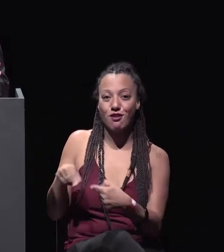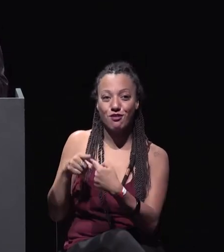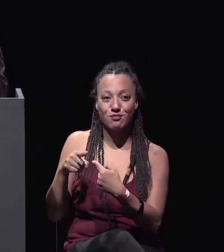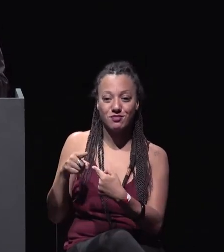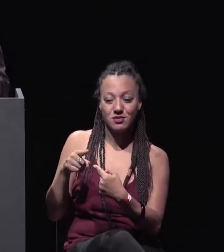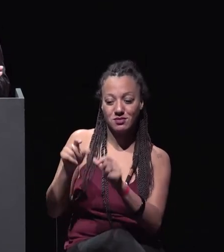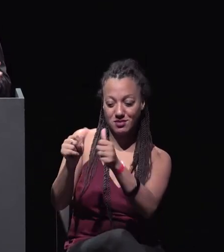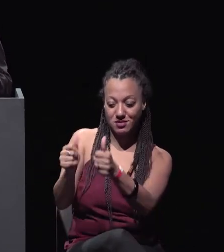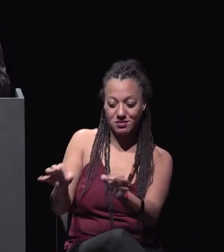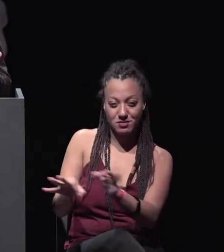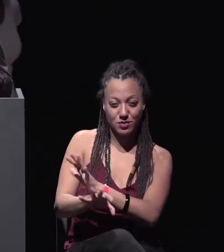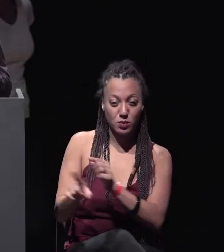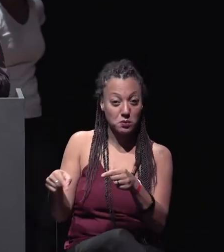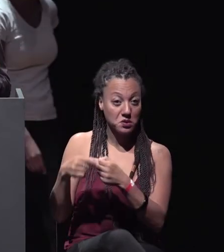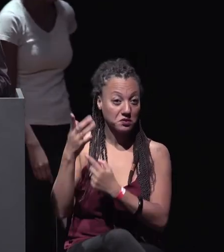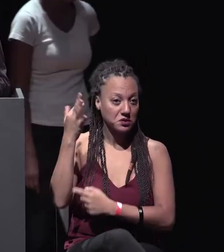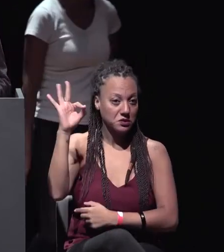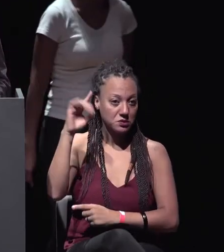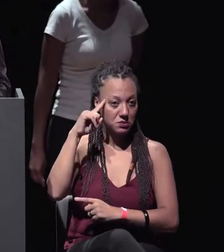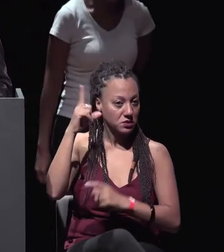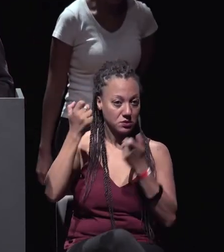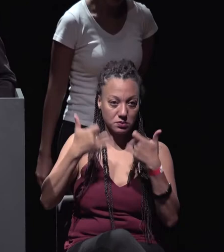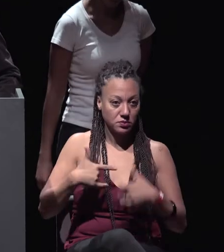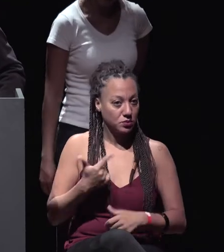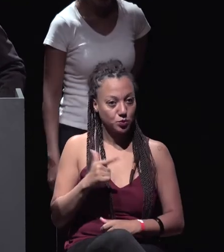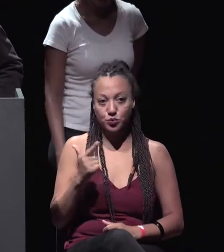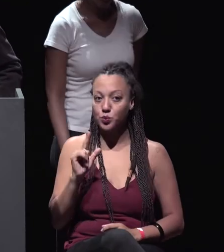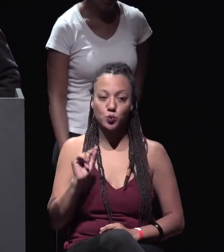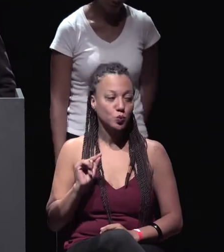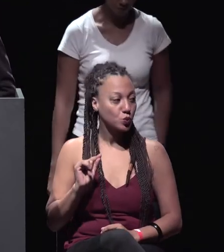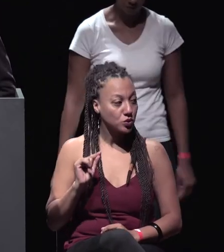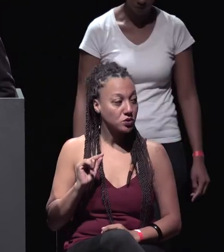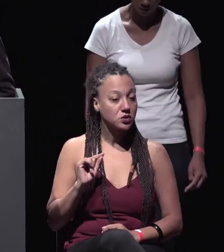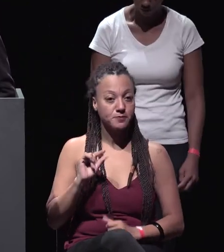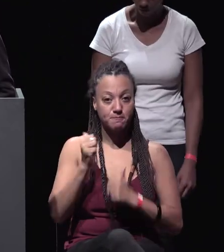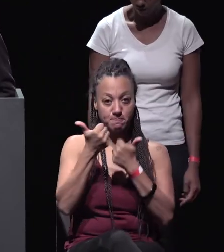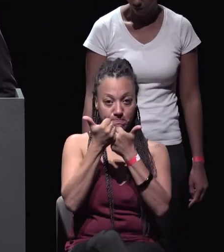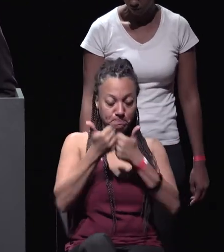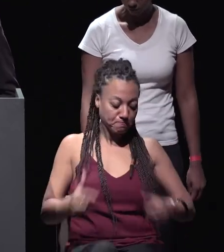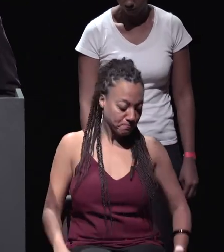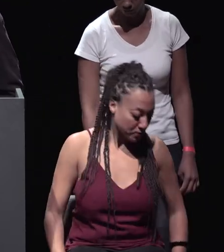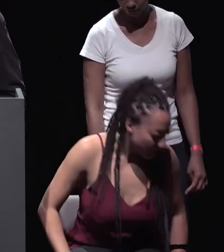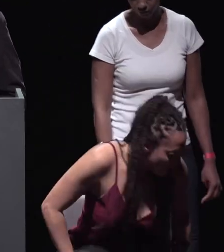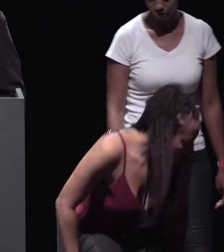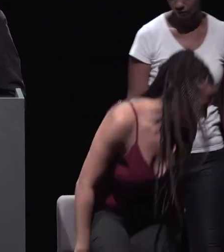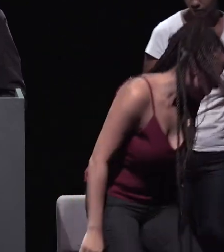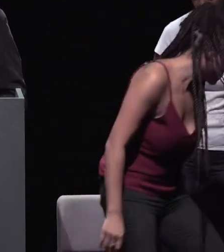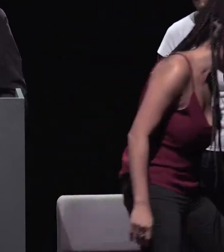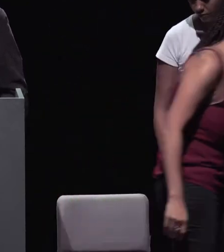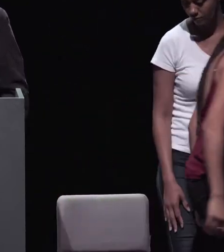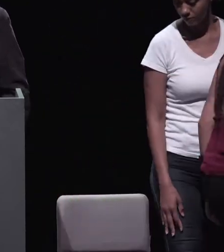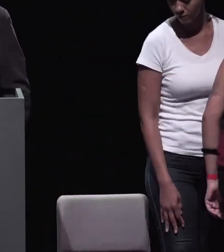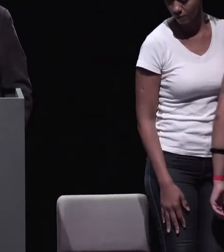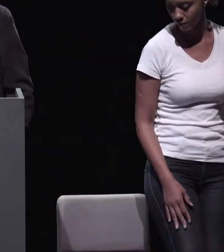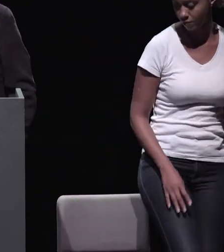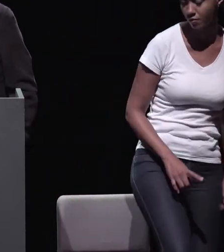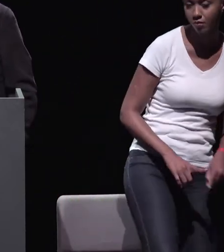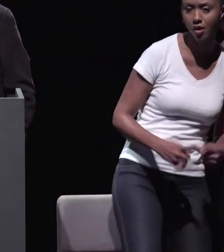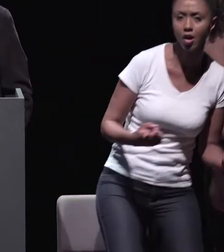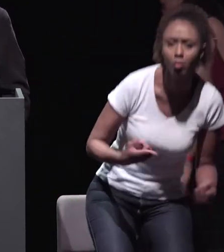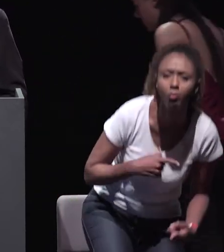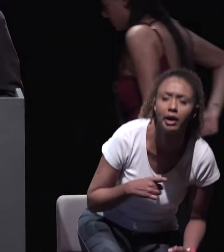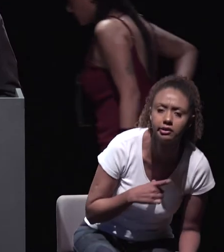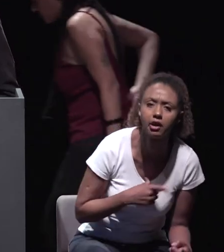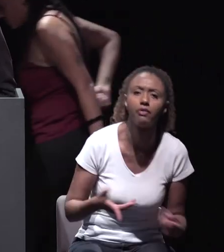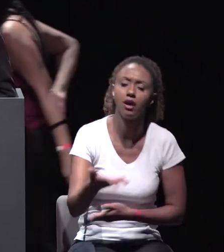a gente não sabe exatamente o que se refere o joaquim da silva nós imaginamos que a tratar disso fica zoneamento